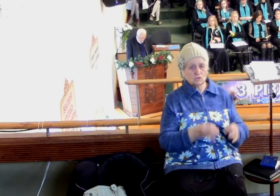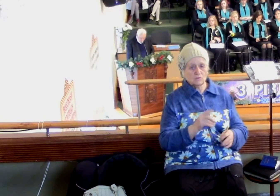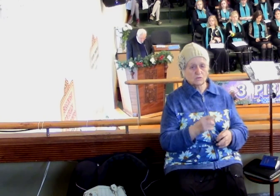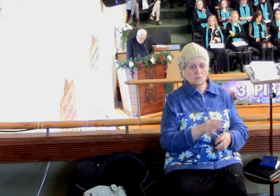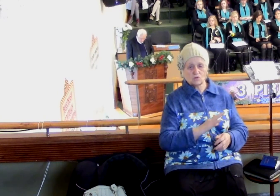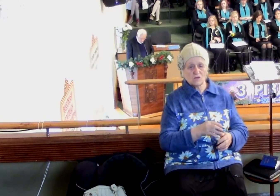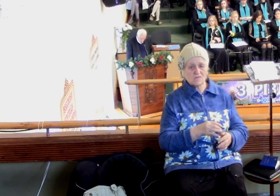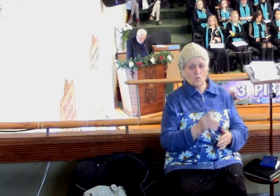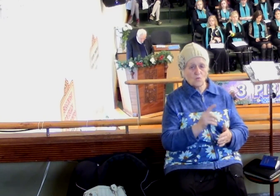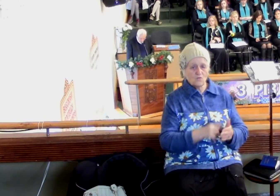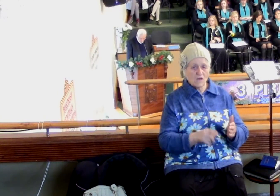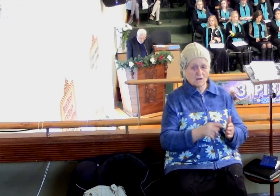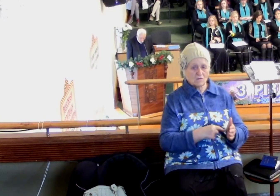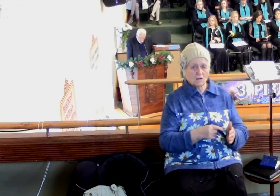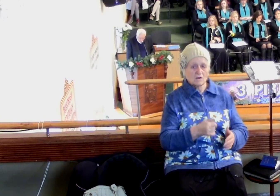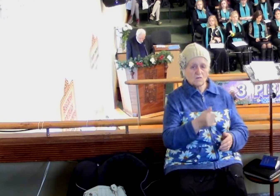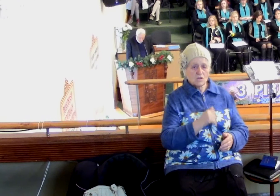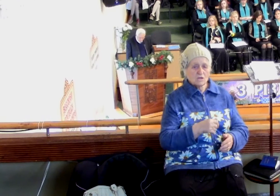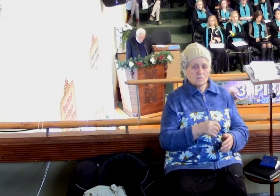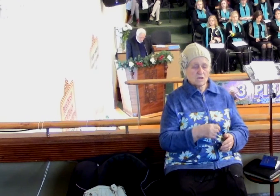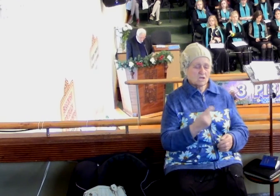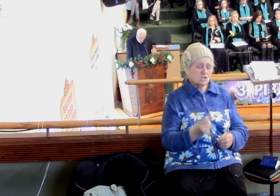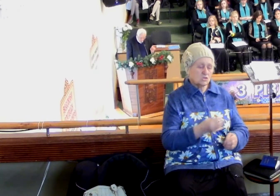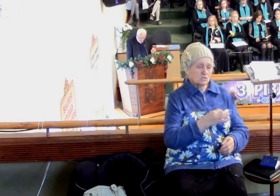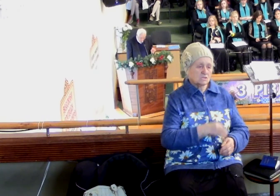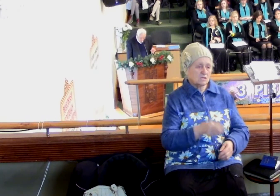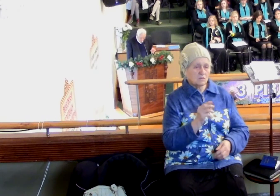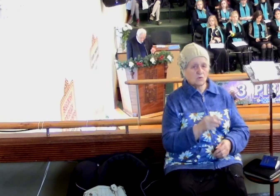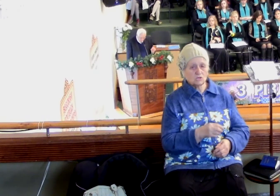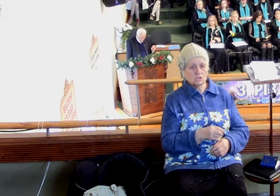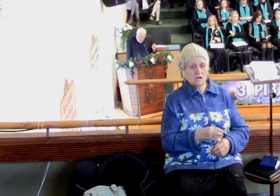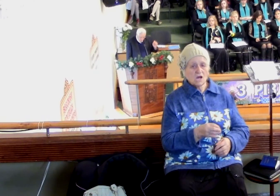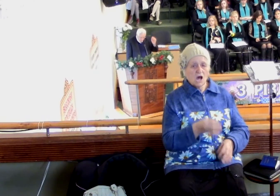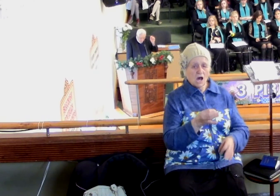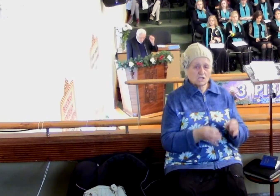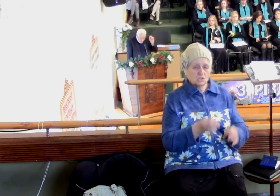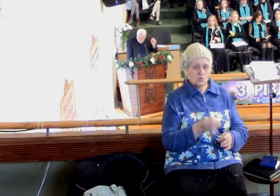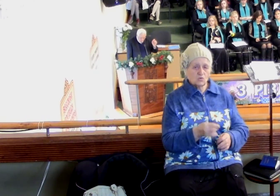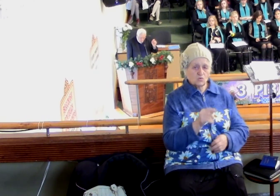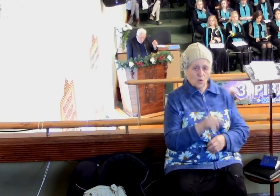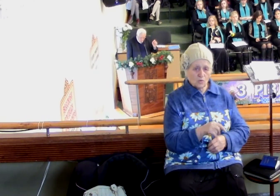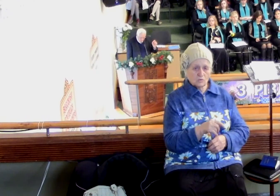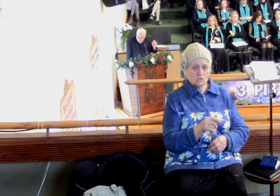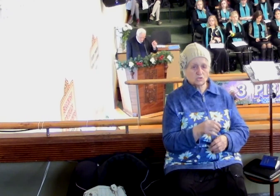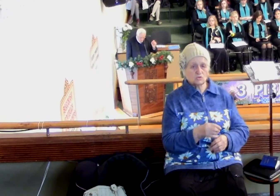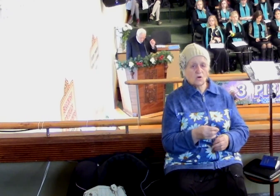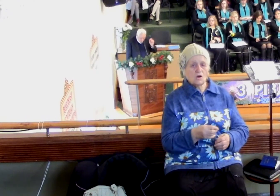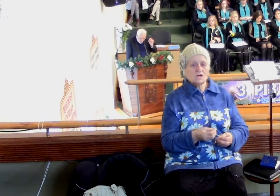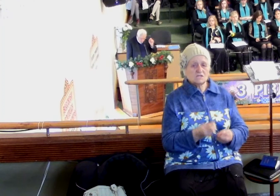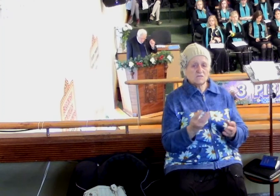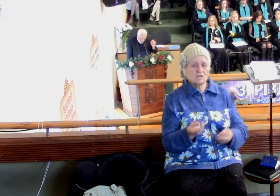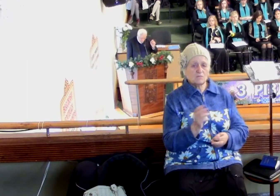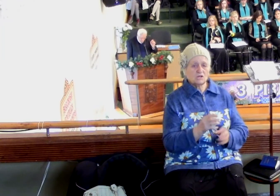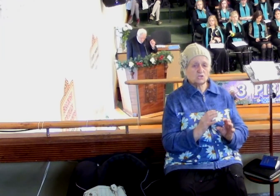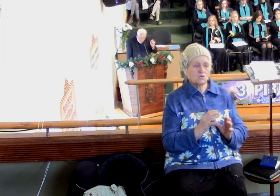Сына Божия. Суд же состоит в том, что свет пришел в мир, но